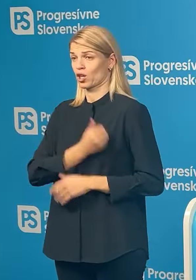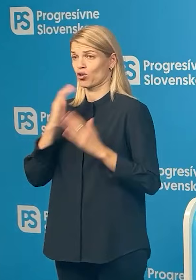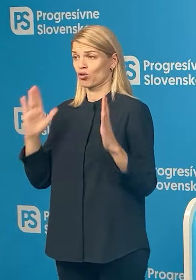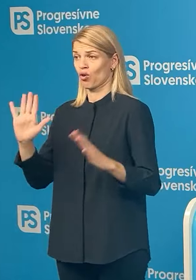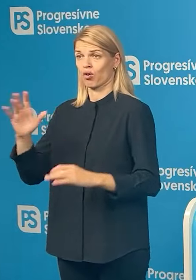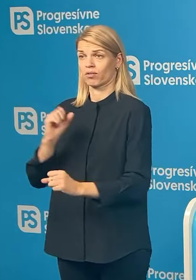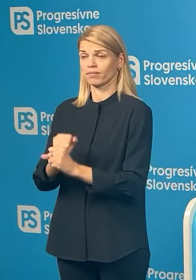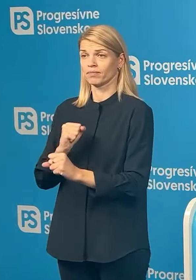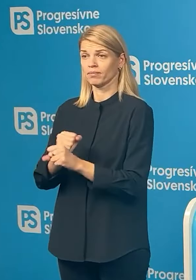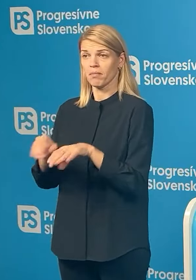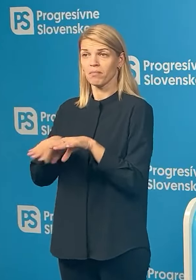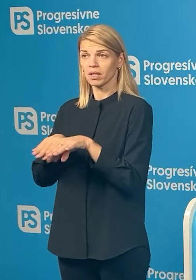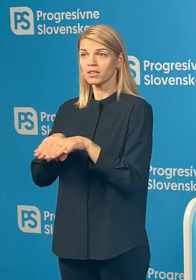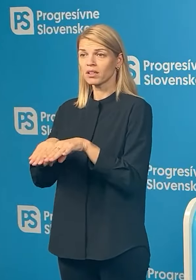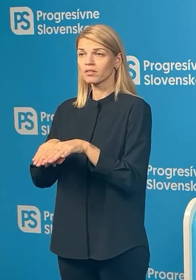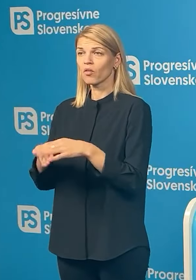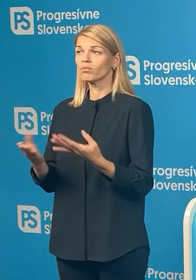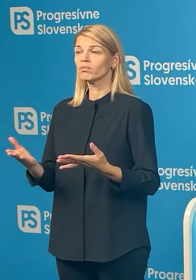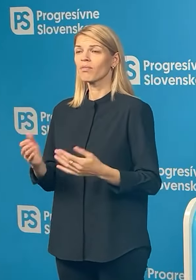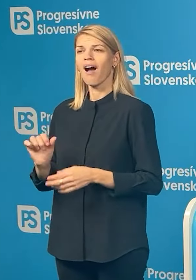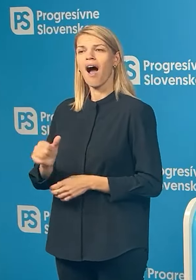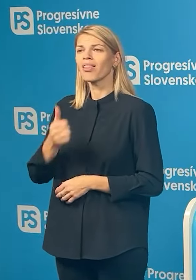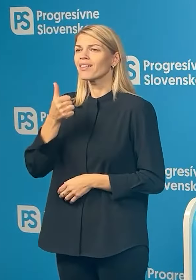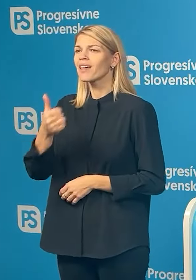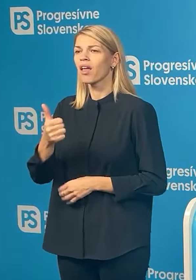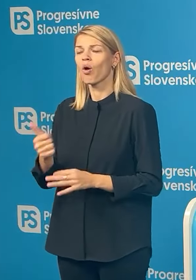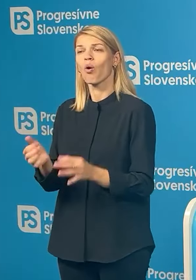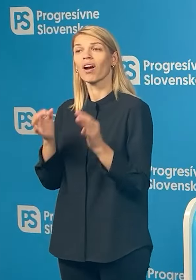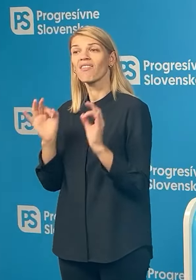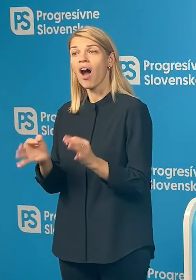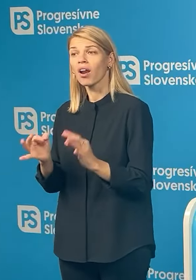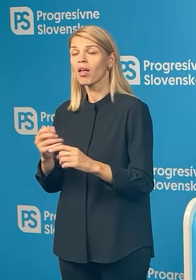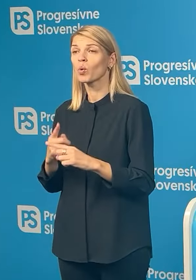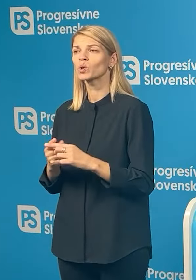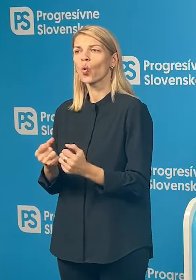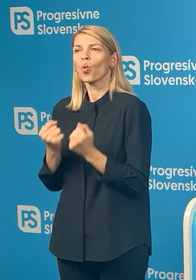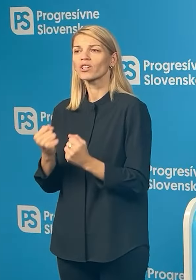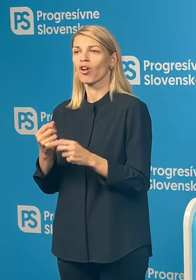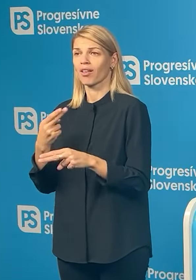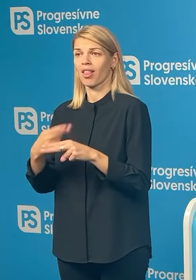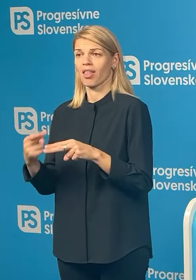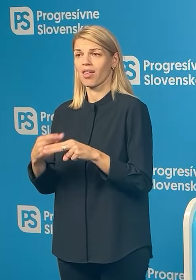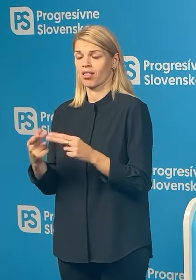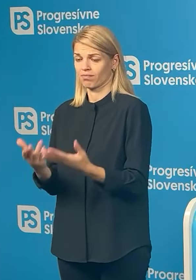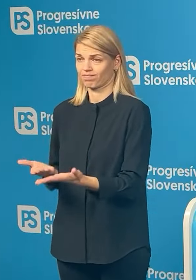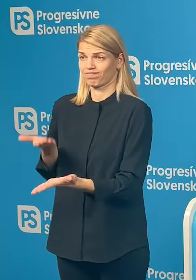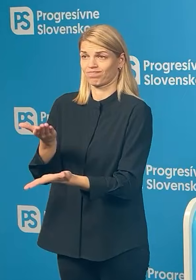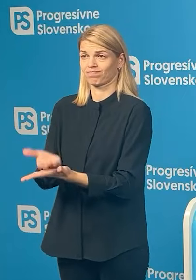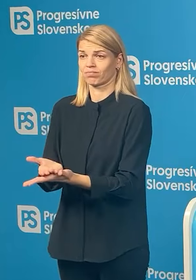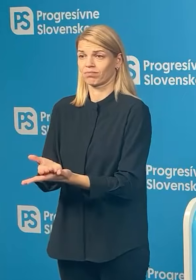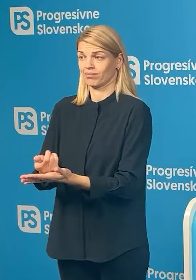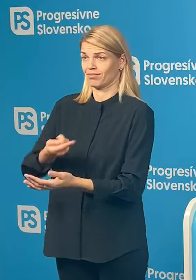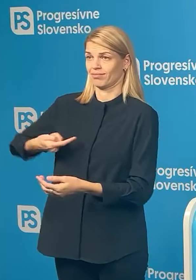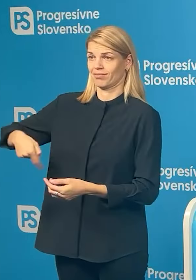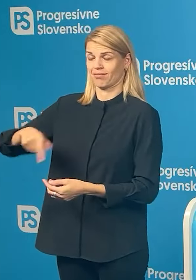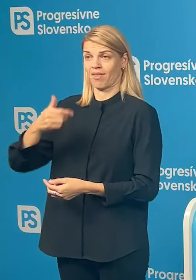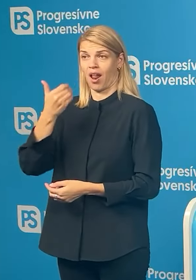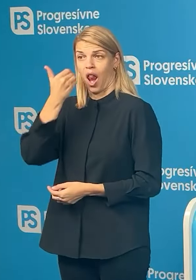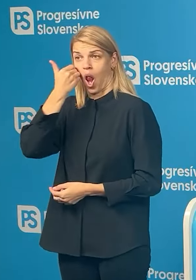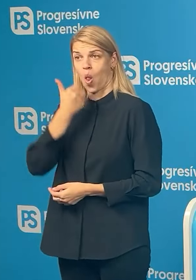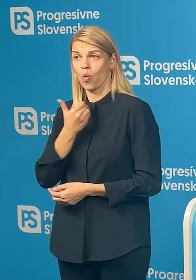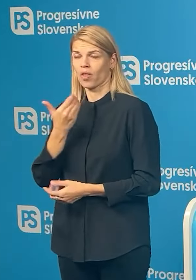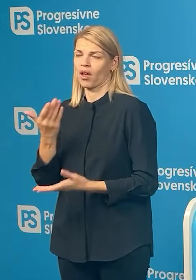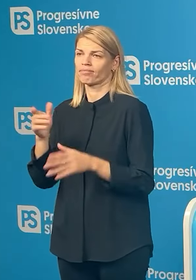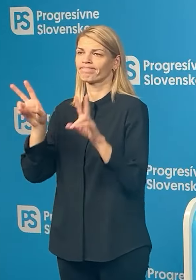svojho pôsobenia v rezorte nedoručil ani jedno kvalitné a už vôbec neudržateľné riešenie, ktoré by nás, ako on